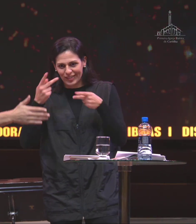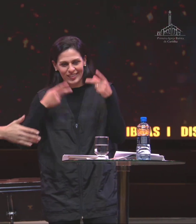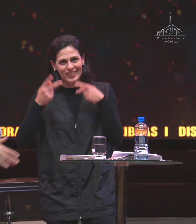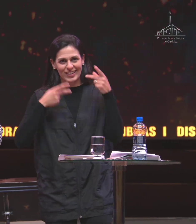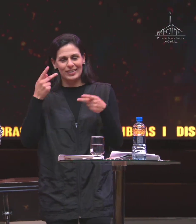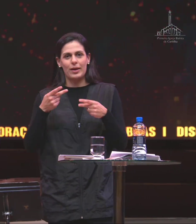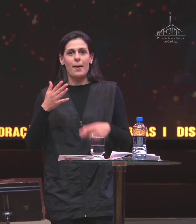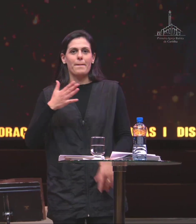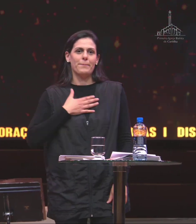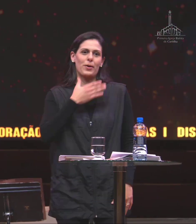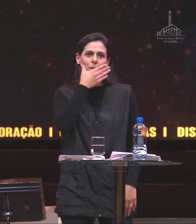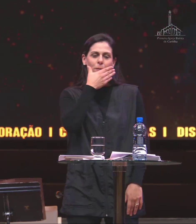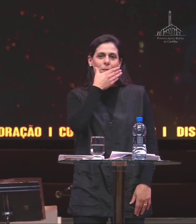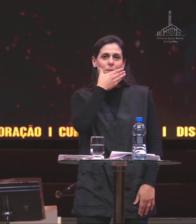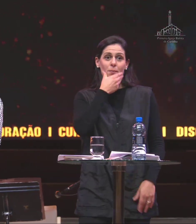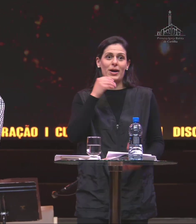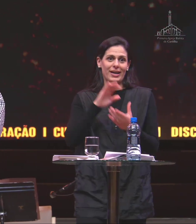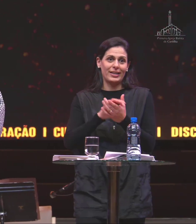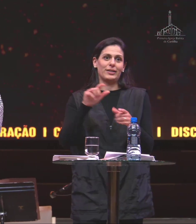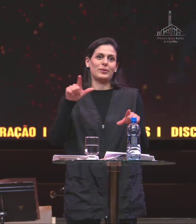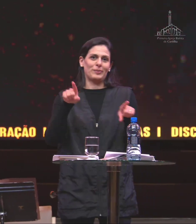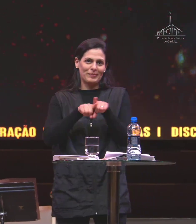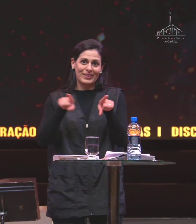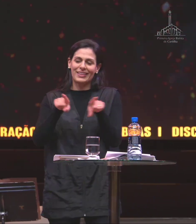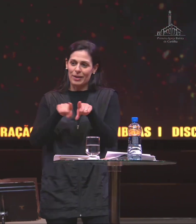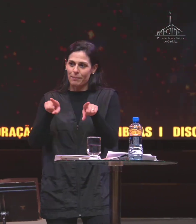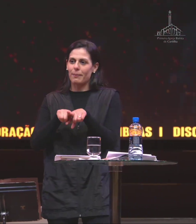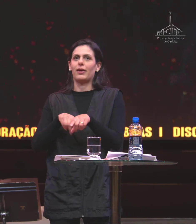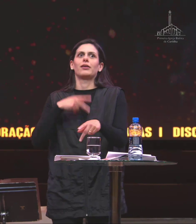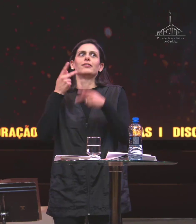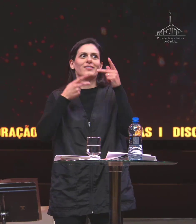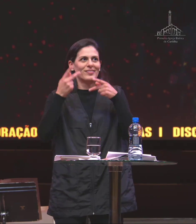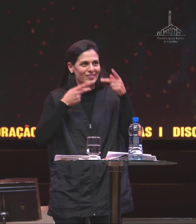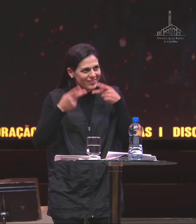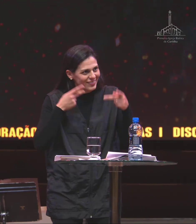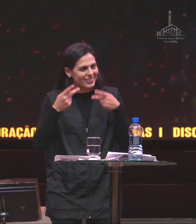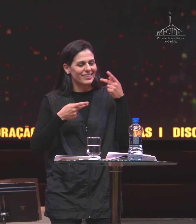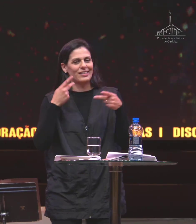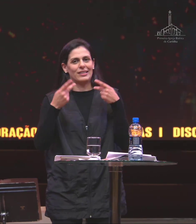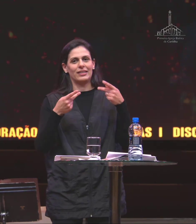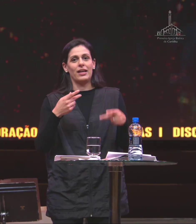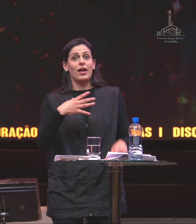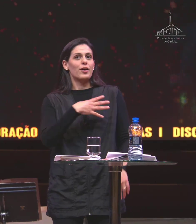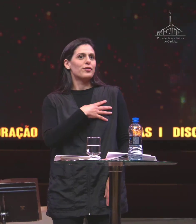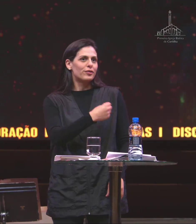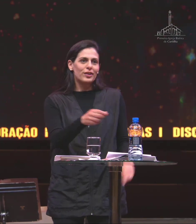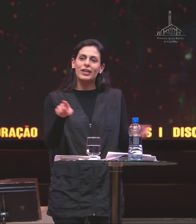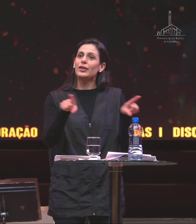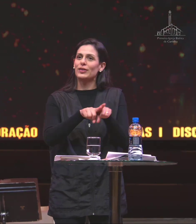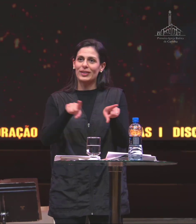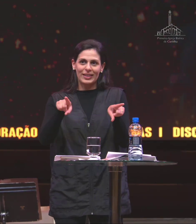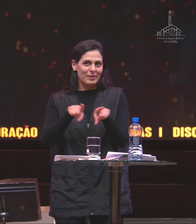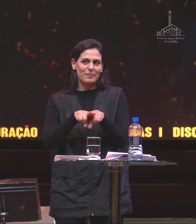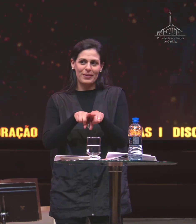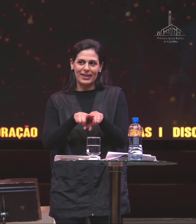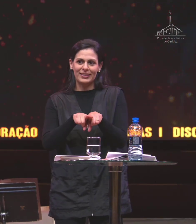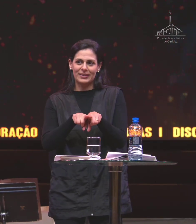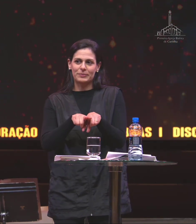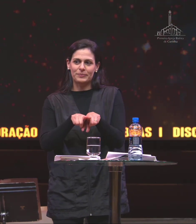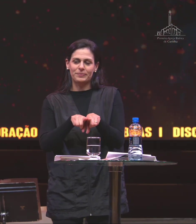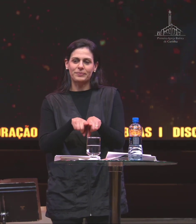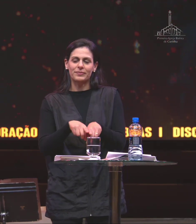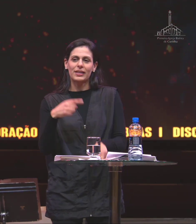de como a gente precisa viver a vida. E muitas vezes essas influências são refletidas nas nossas